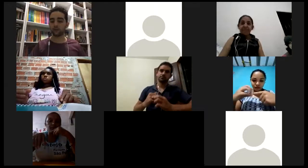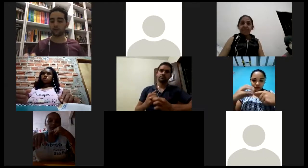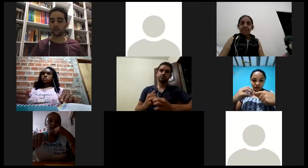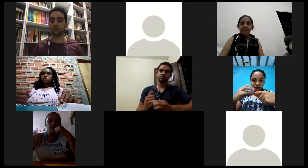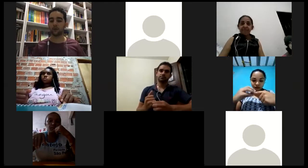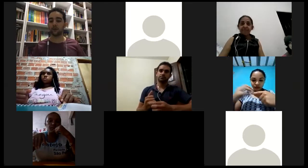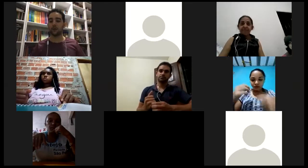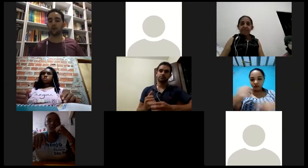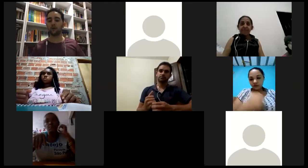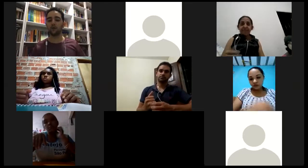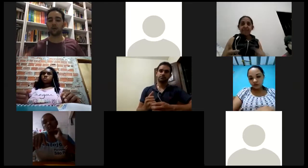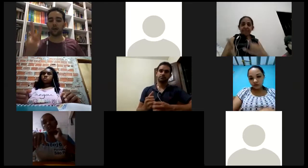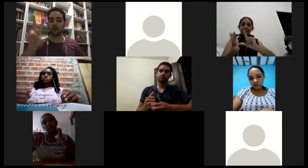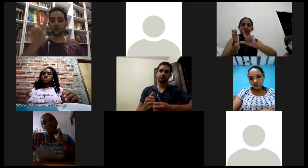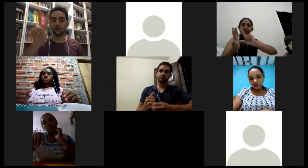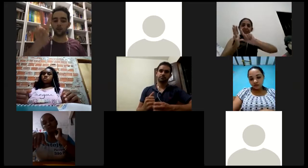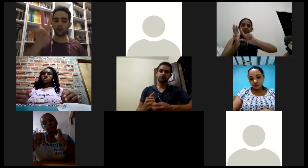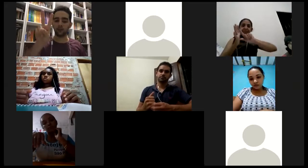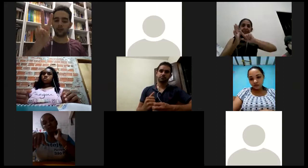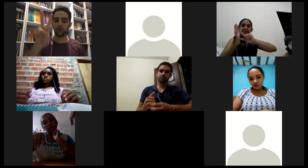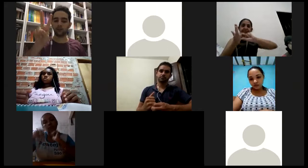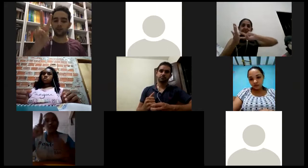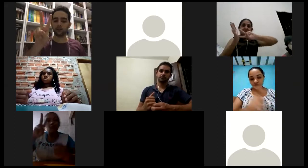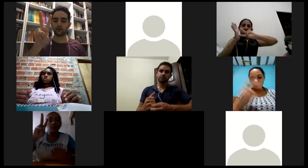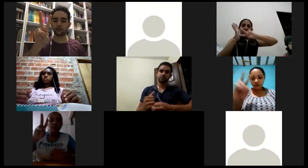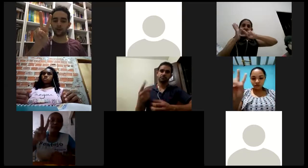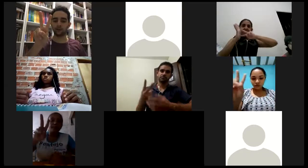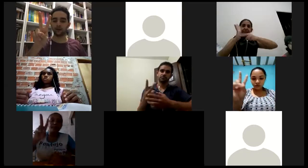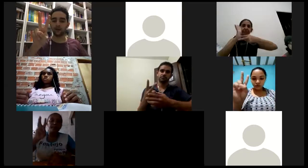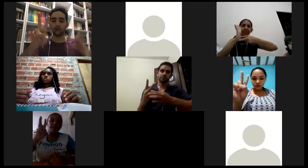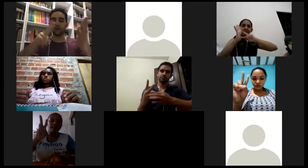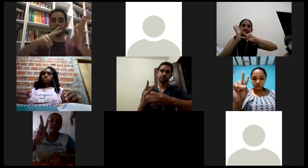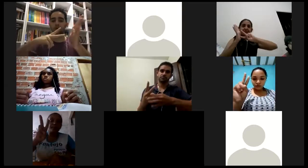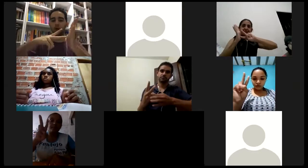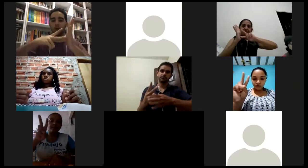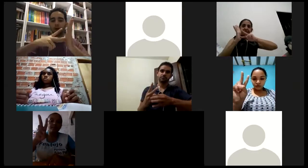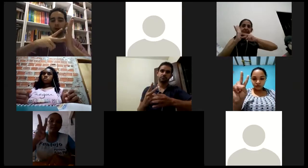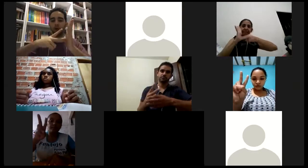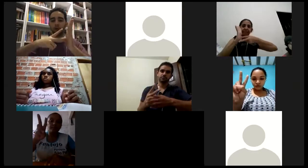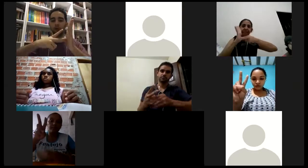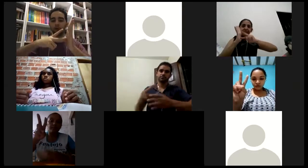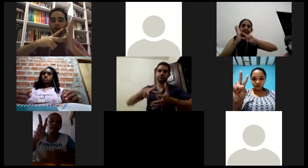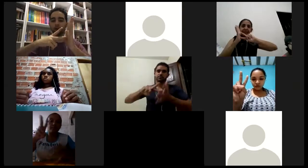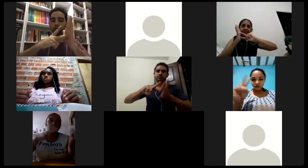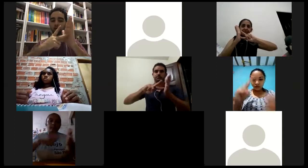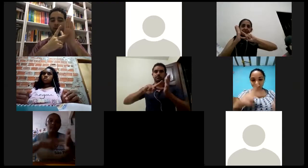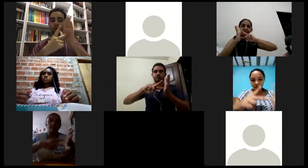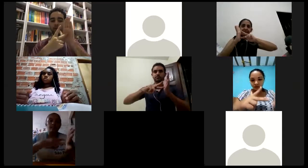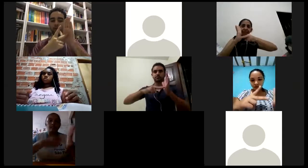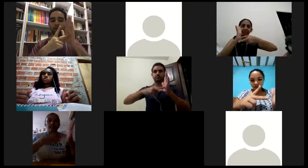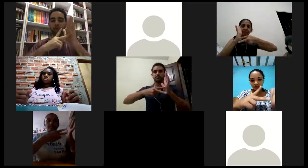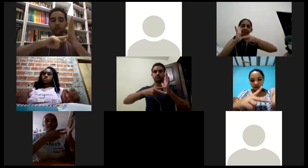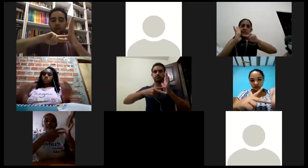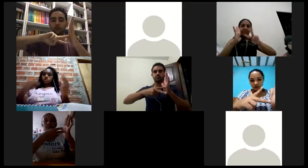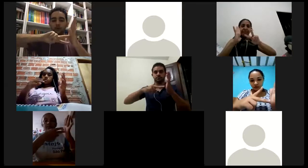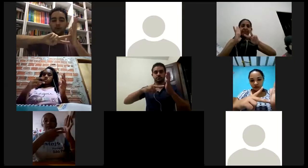Compasso, eu vou pegar a minha mão, configuração de mão em V, colocar o meu dedo do meio no meio da minha